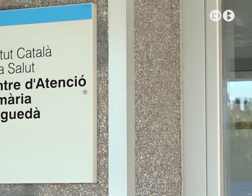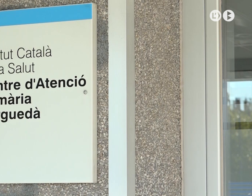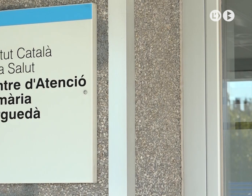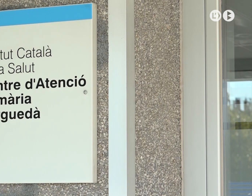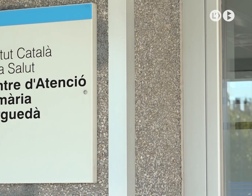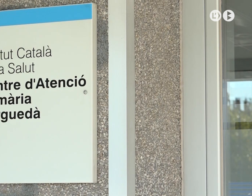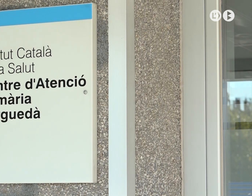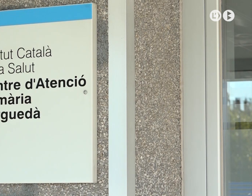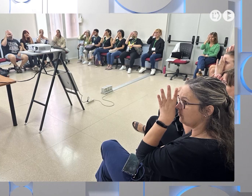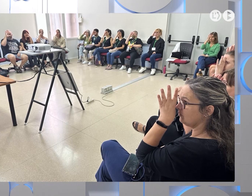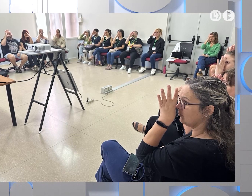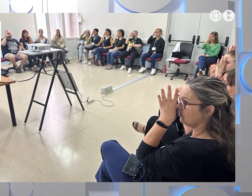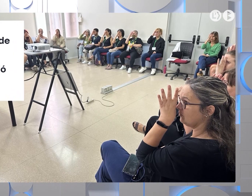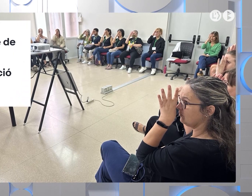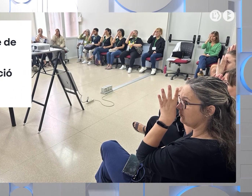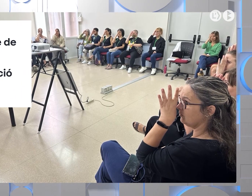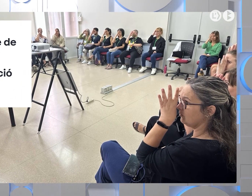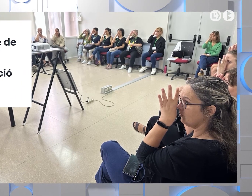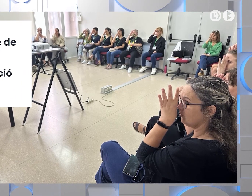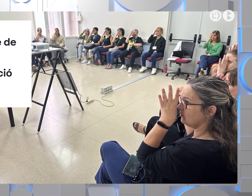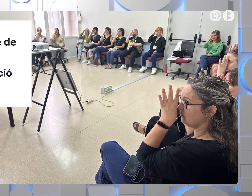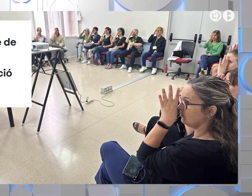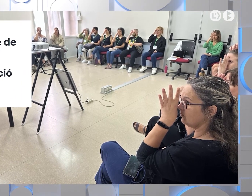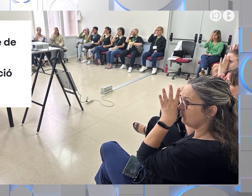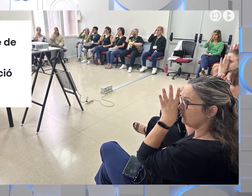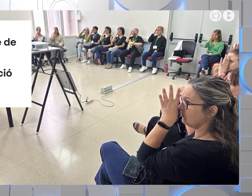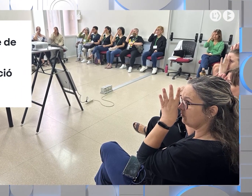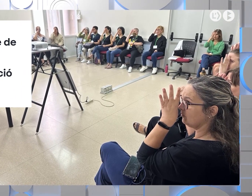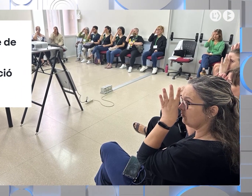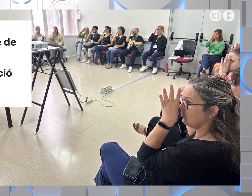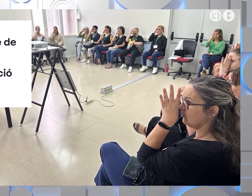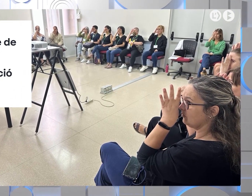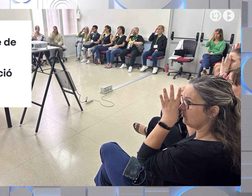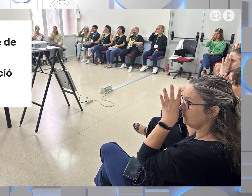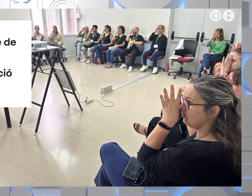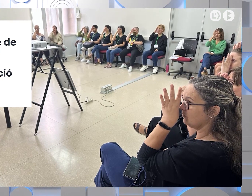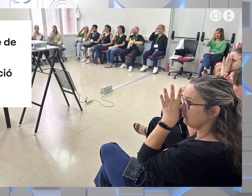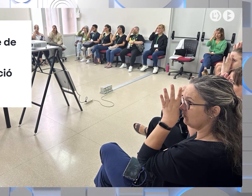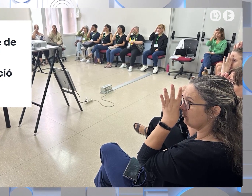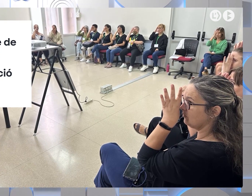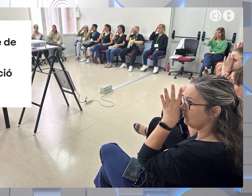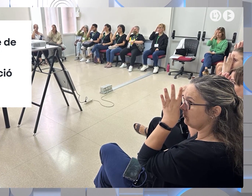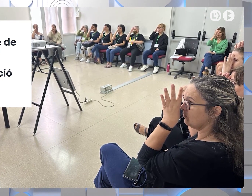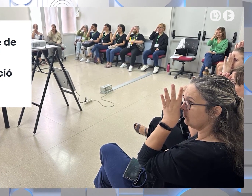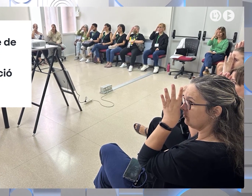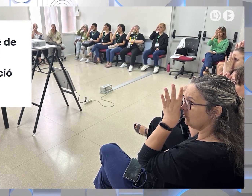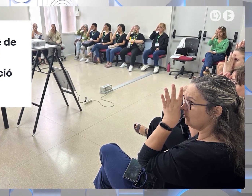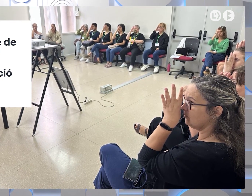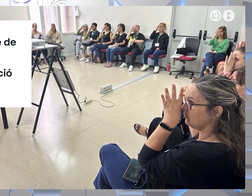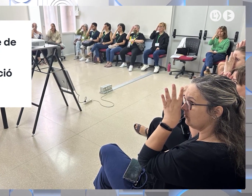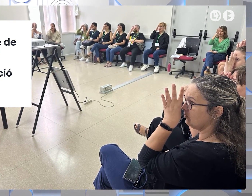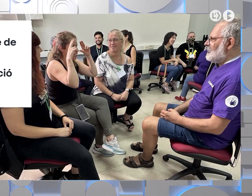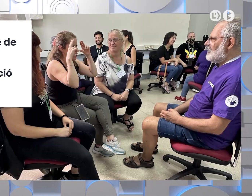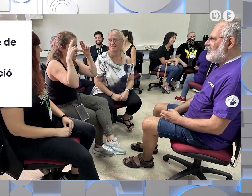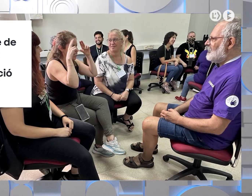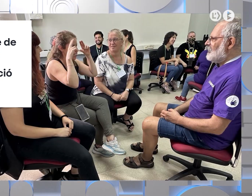És per aquest motiu que durant tot aquest any l'Institut Català de la Salut de la Catalunya Central ha format una vuitantena de professionals en llengua